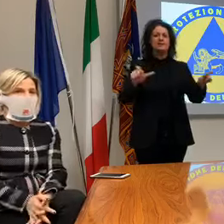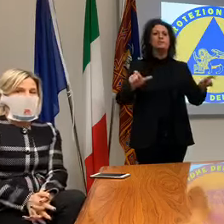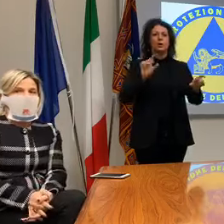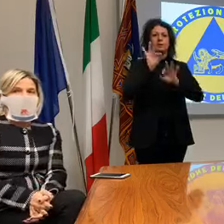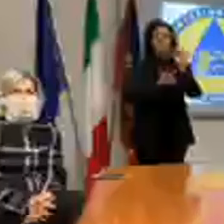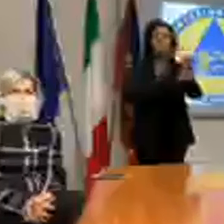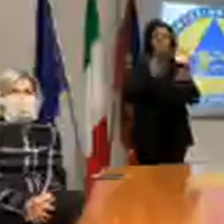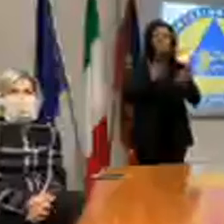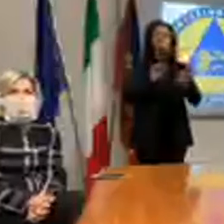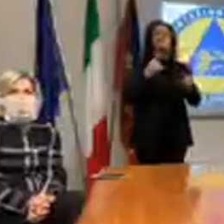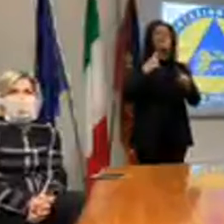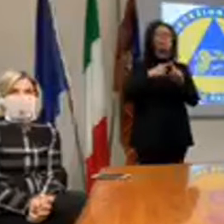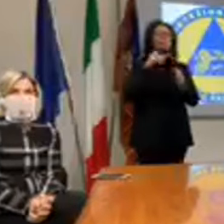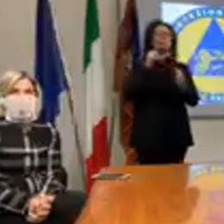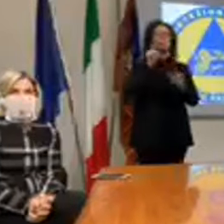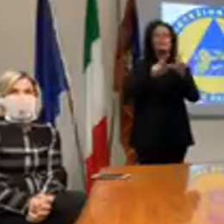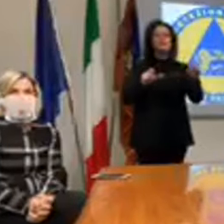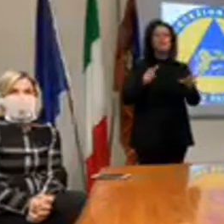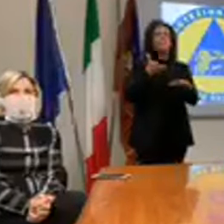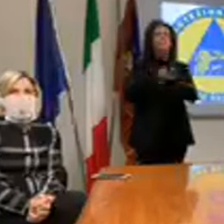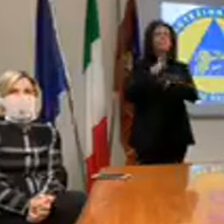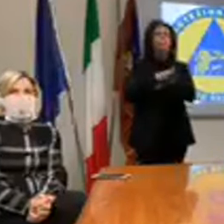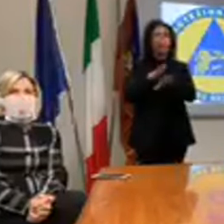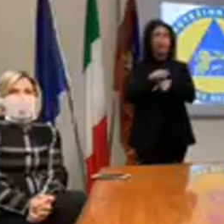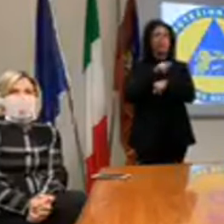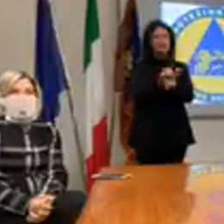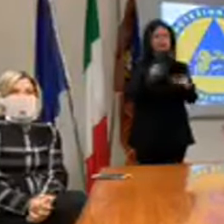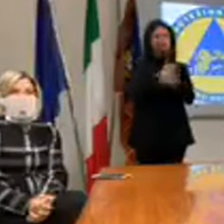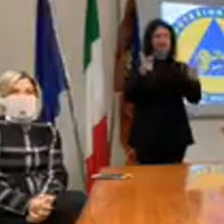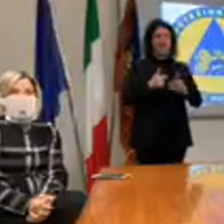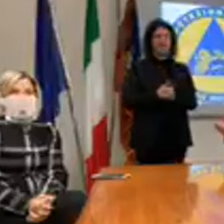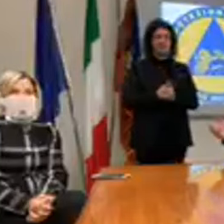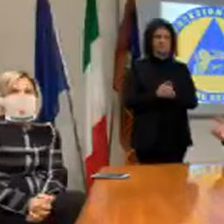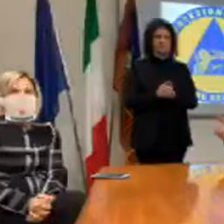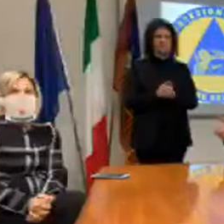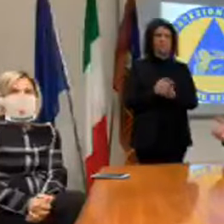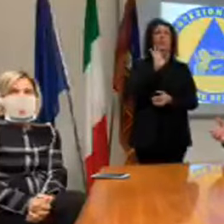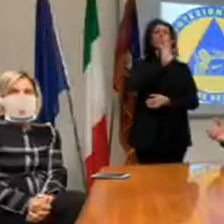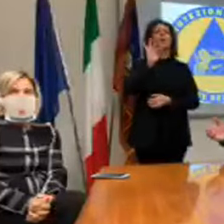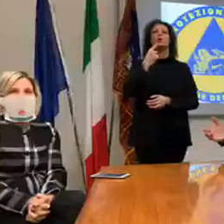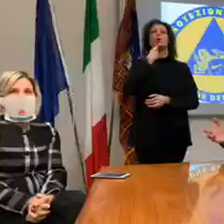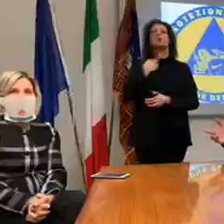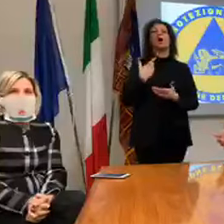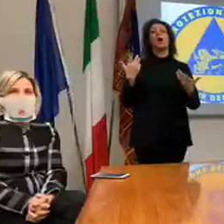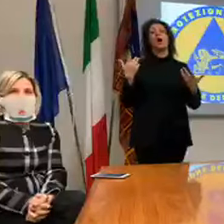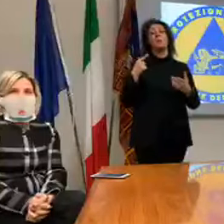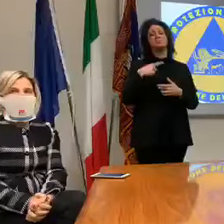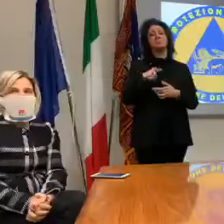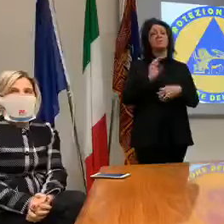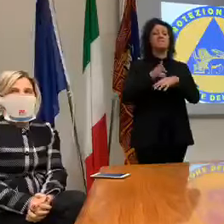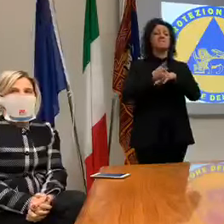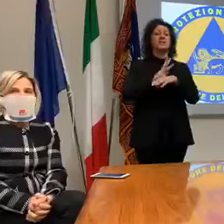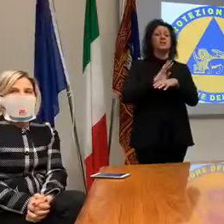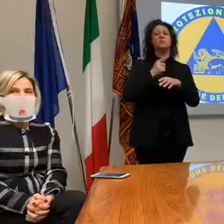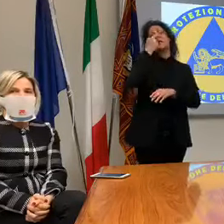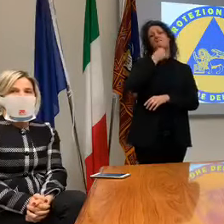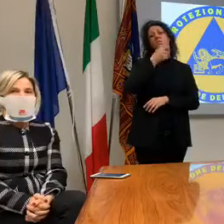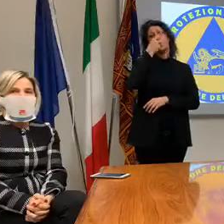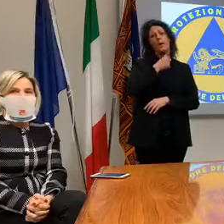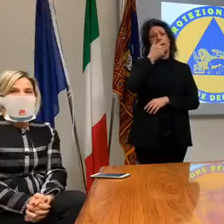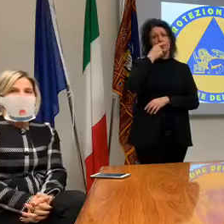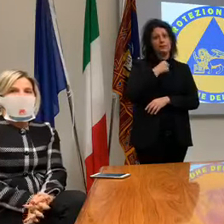quindi andate a chiederlo a chi ci diceva che era un'influenza. Perché tutti noi abbiamo detto, ah, sindrome influenzale ci dicono, no? Quindi siamo